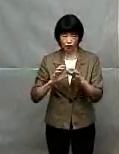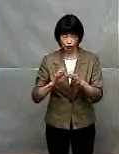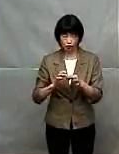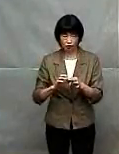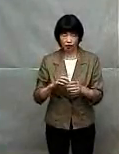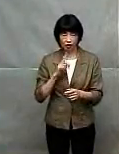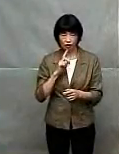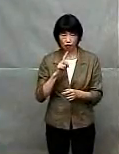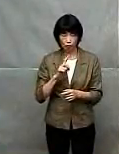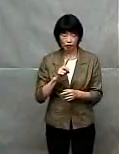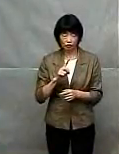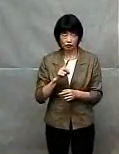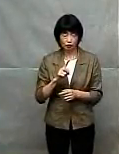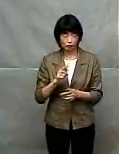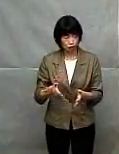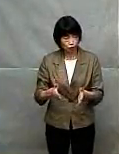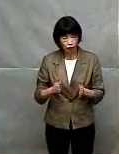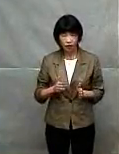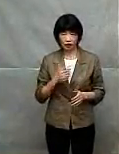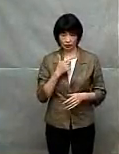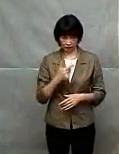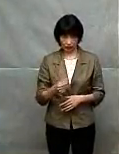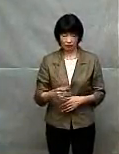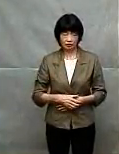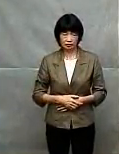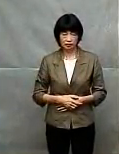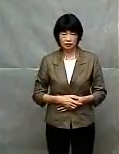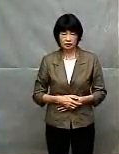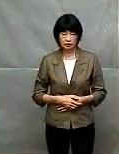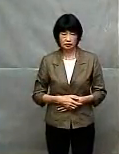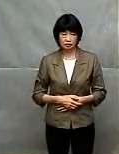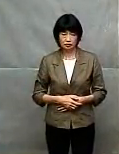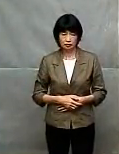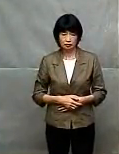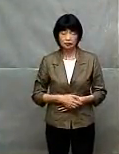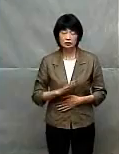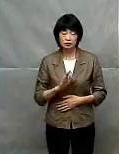し支えさせていただきますけれども、やはり